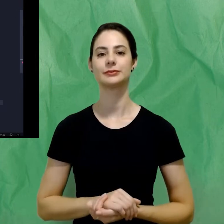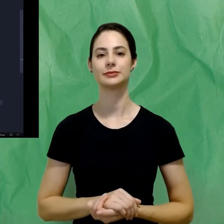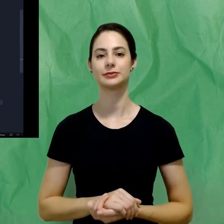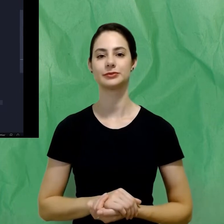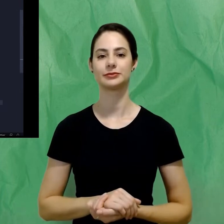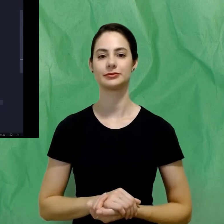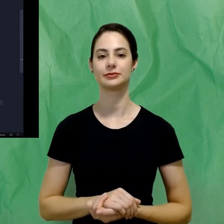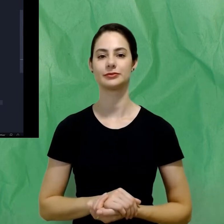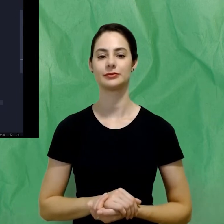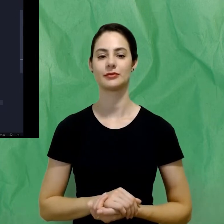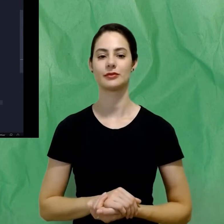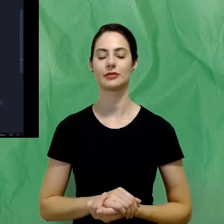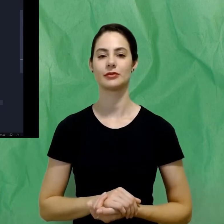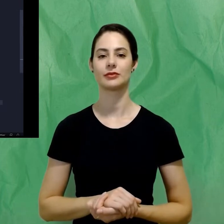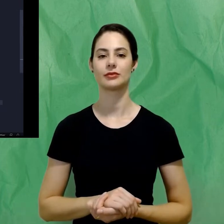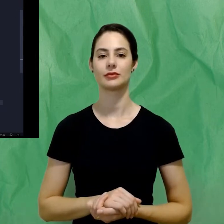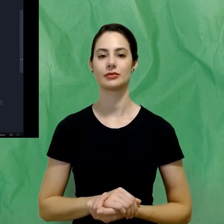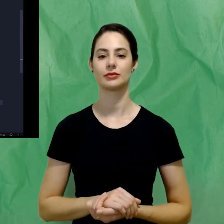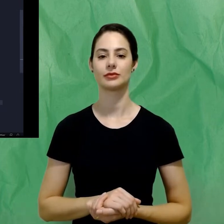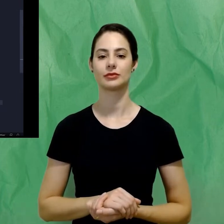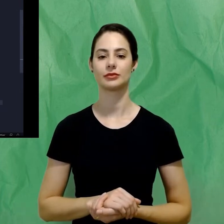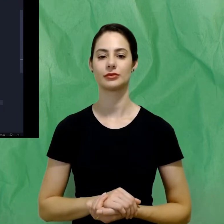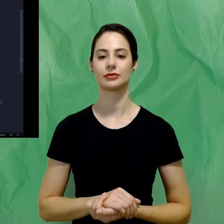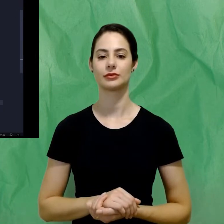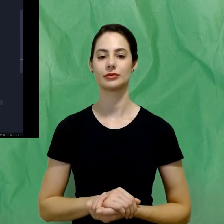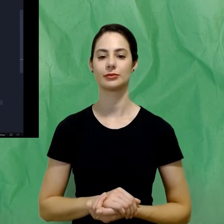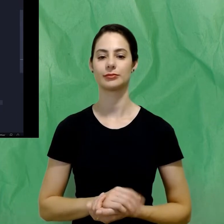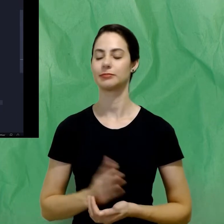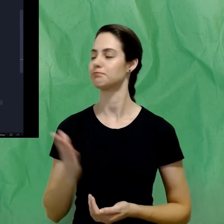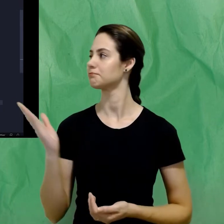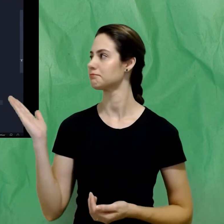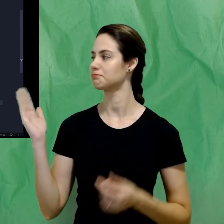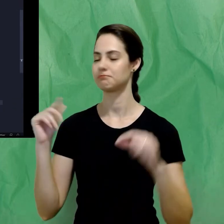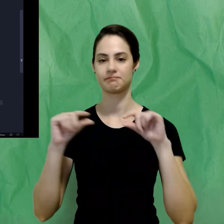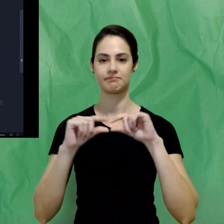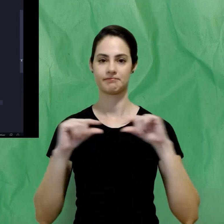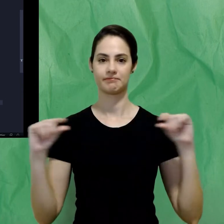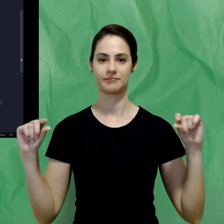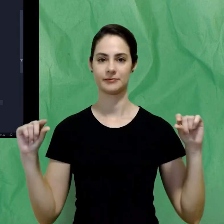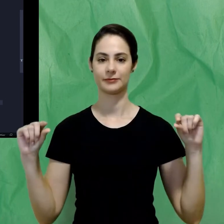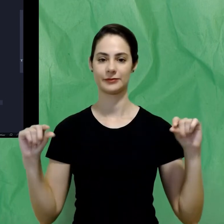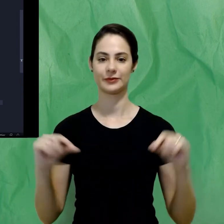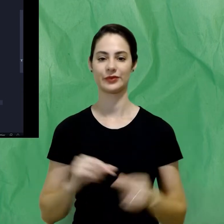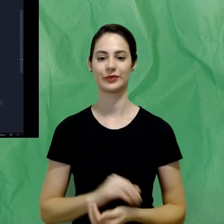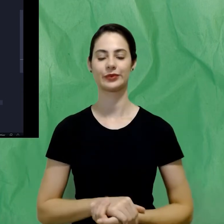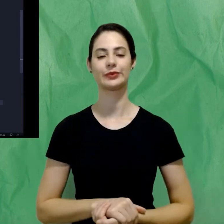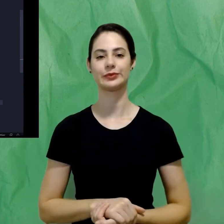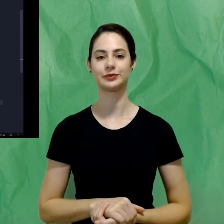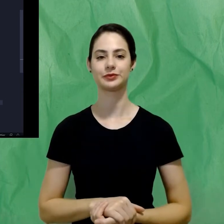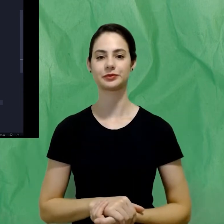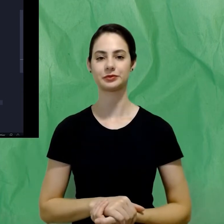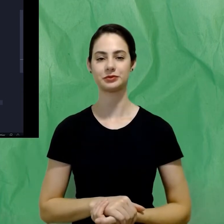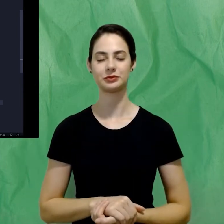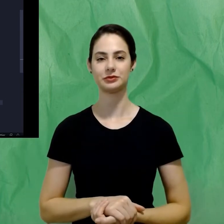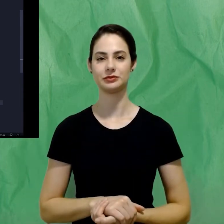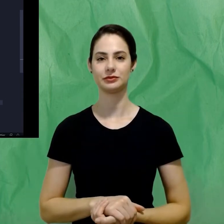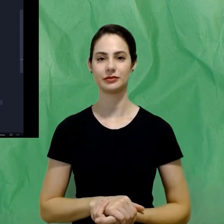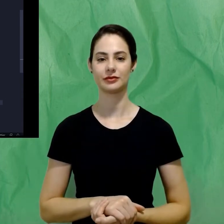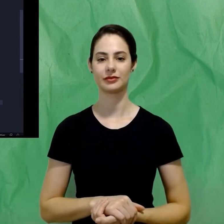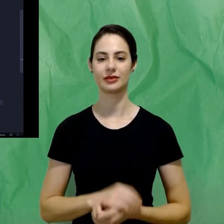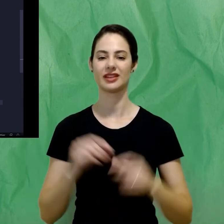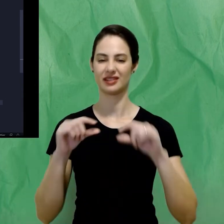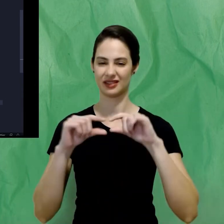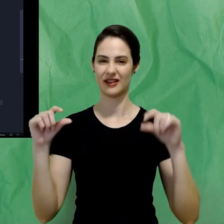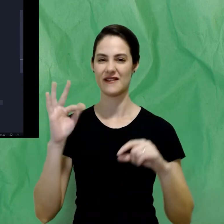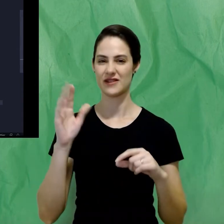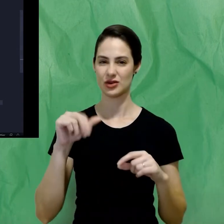criei, .read, text, o file. Essas